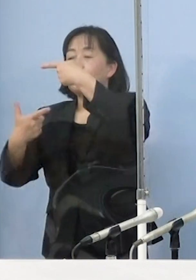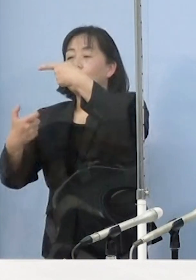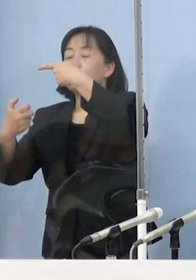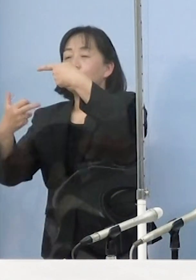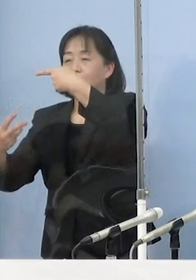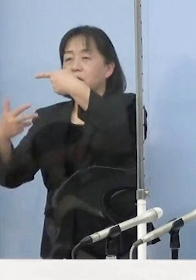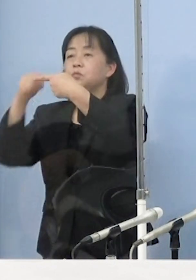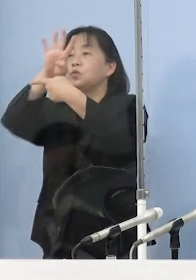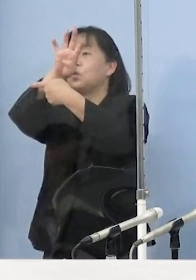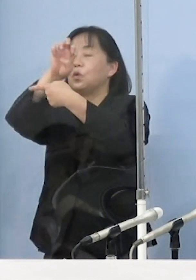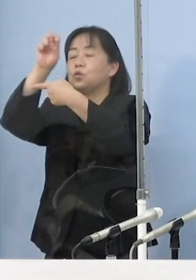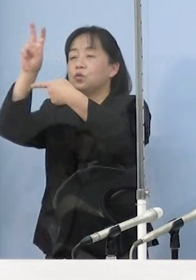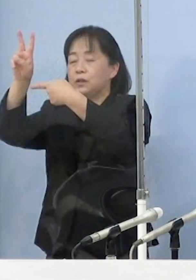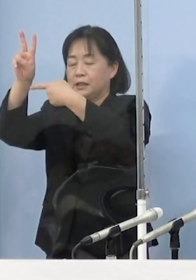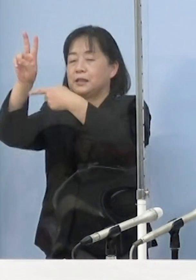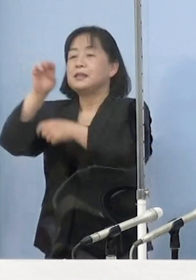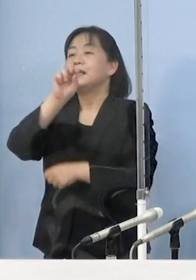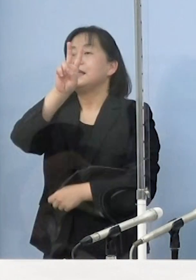の42、